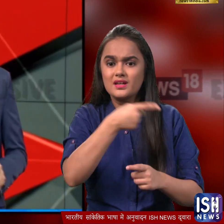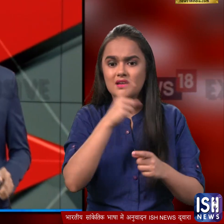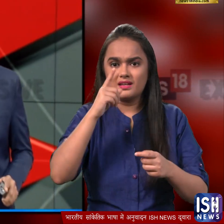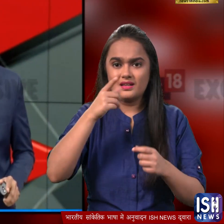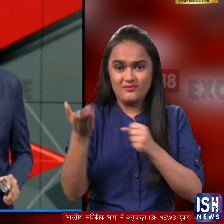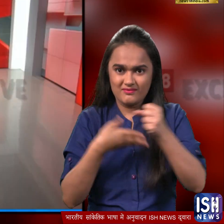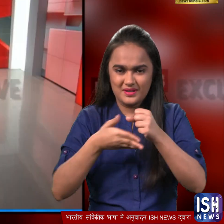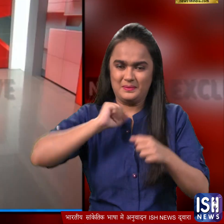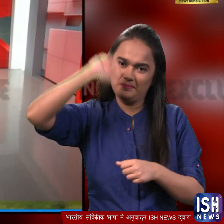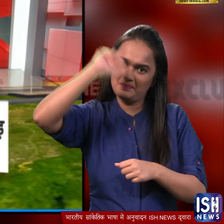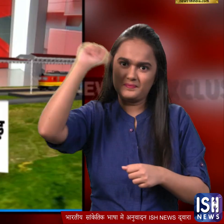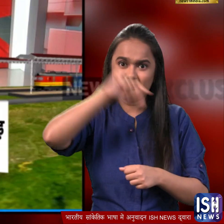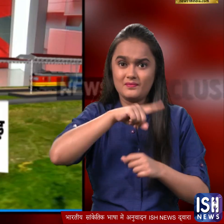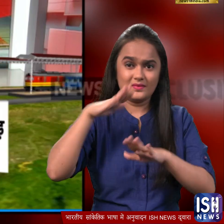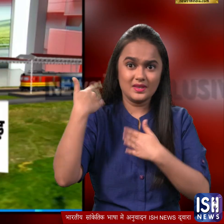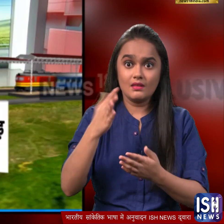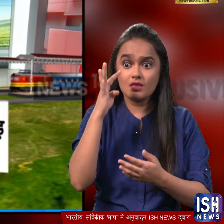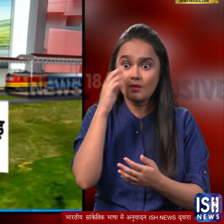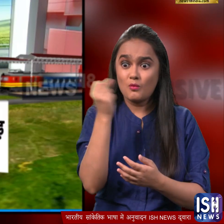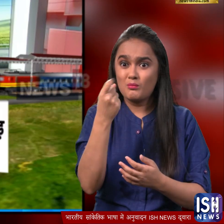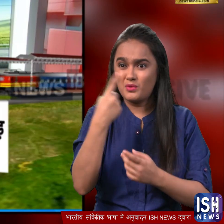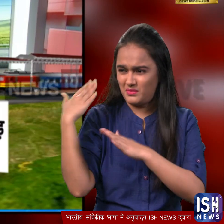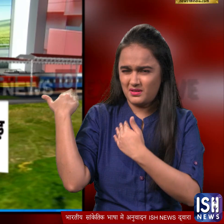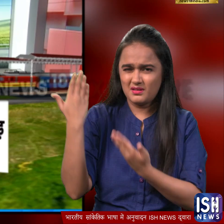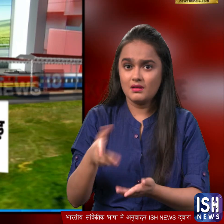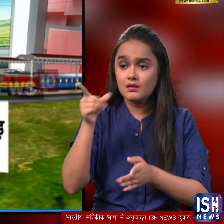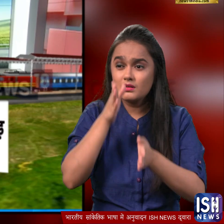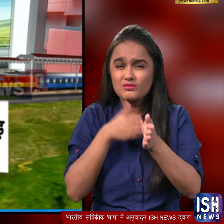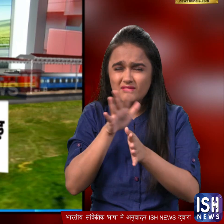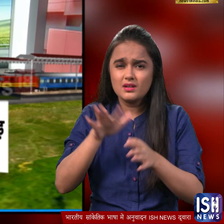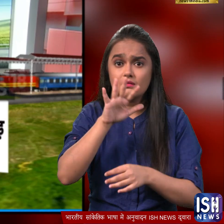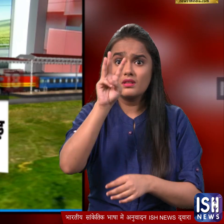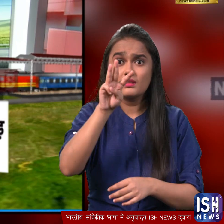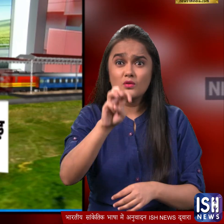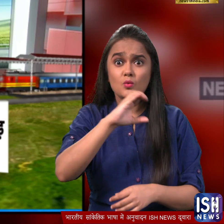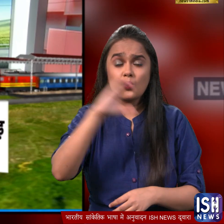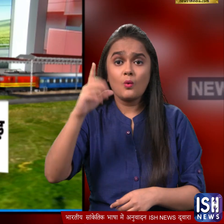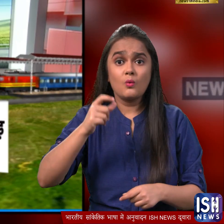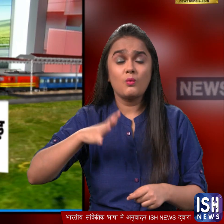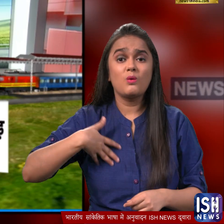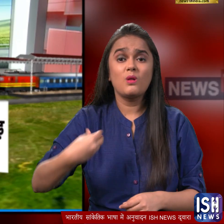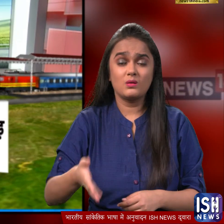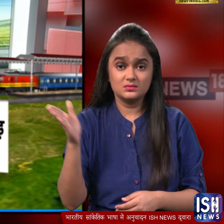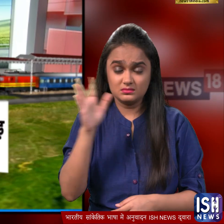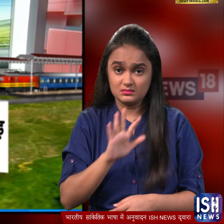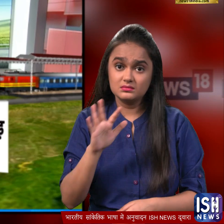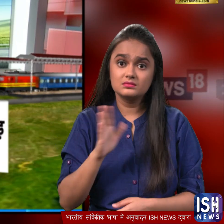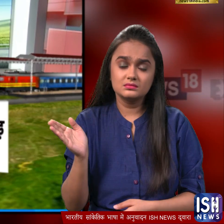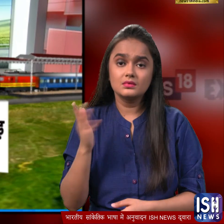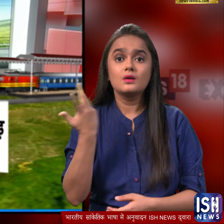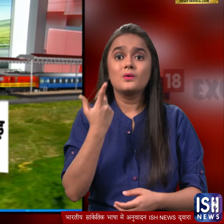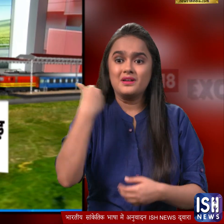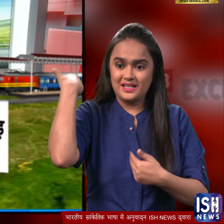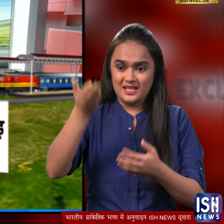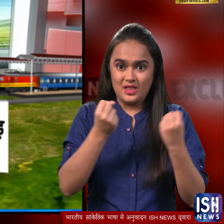चंदन जजवाड़े की रिपोर्ट है कि किसान आंदोलन की वजह से बीते करीब 9 महीनों में रेलवे को करीब 3000 करोड़ रुपए के नुकसान का अनुमान